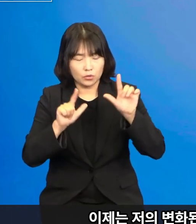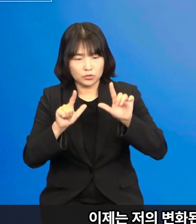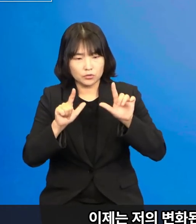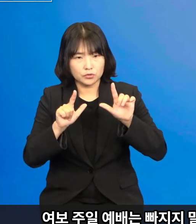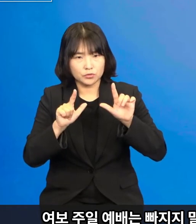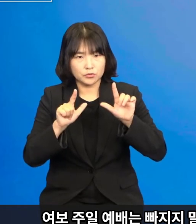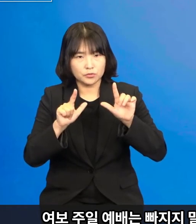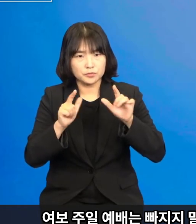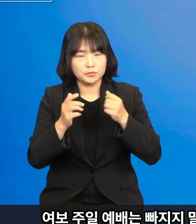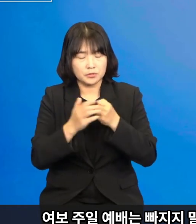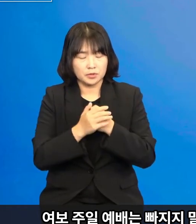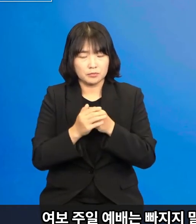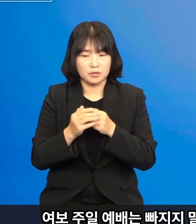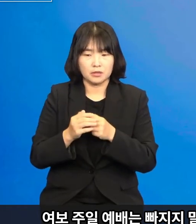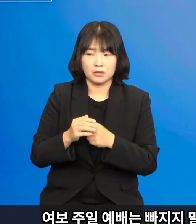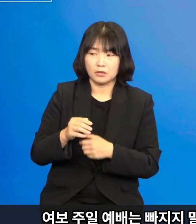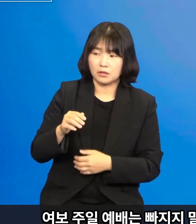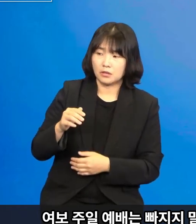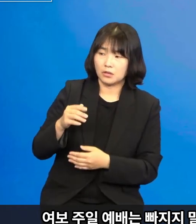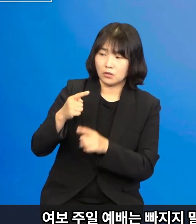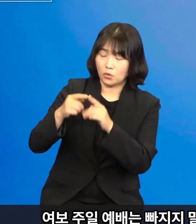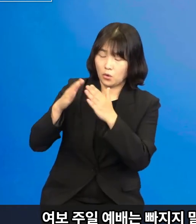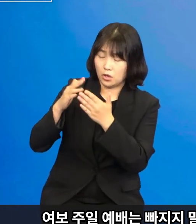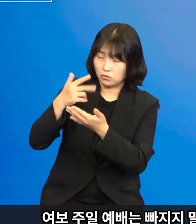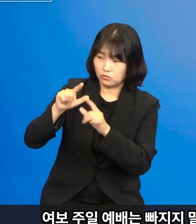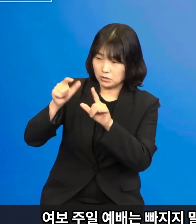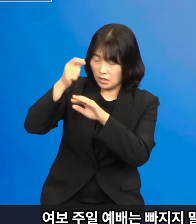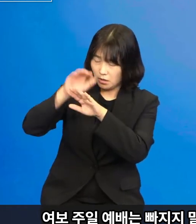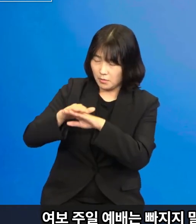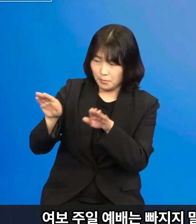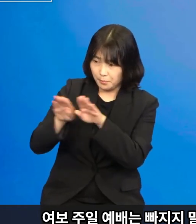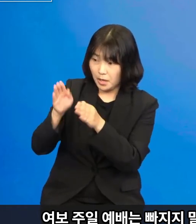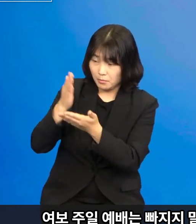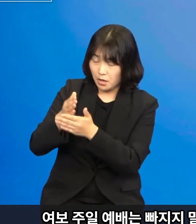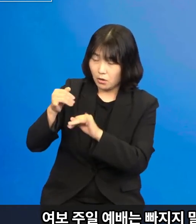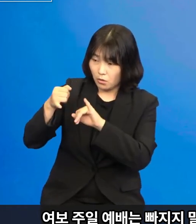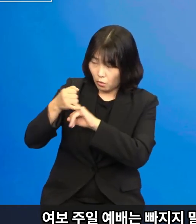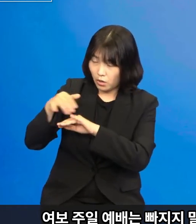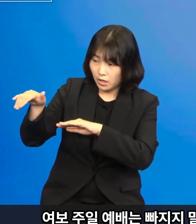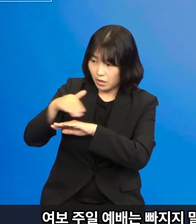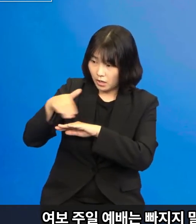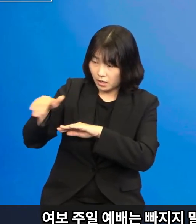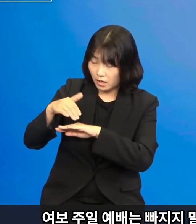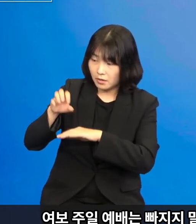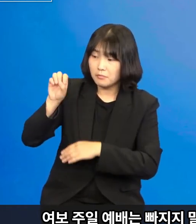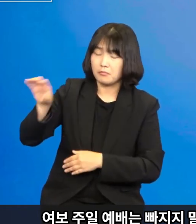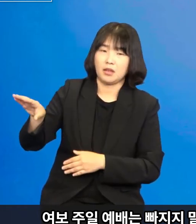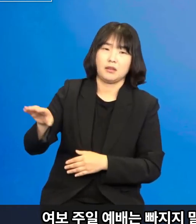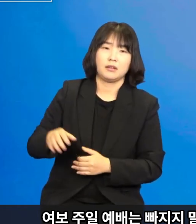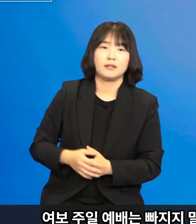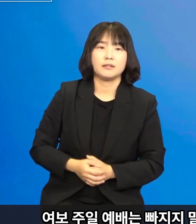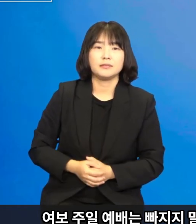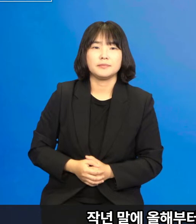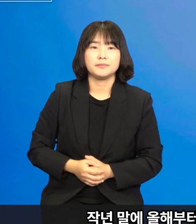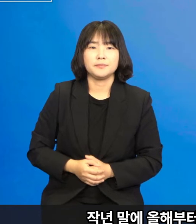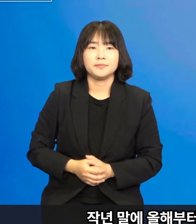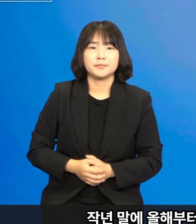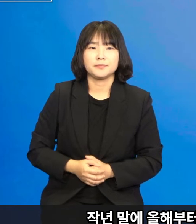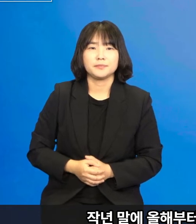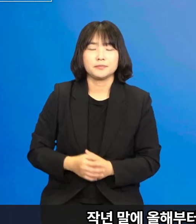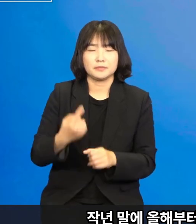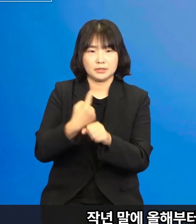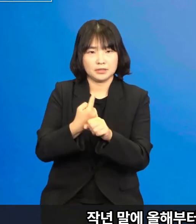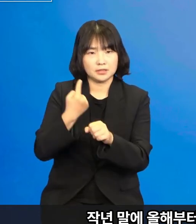보이는지 여보 주일 예배는 빠지지 말고 꼭 다녀와요 라고 말을 해줍니다.